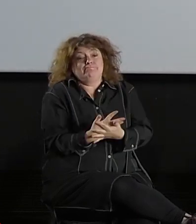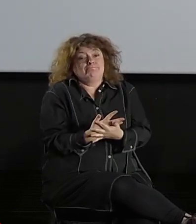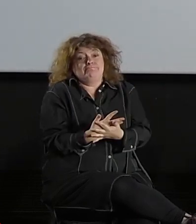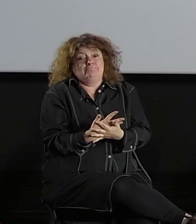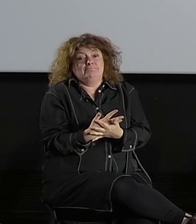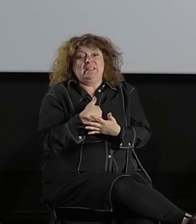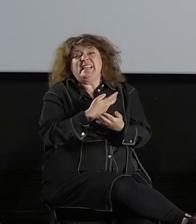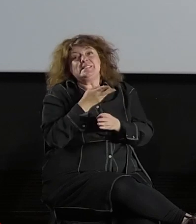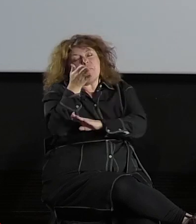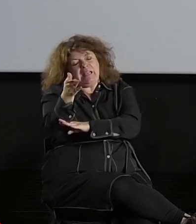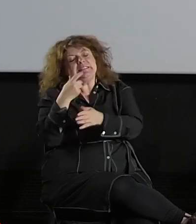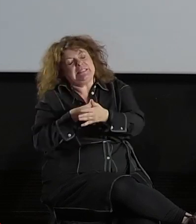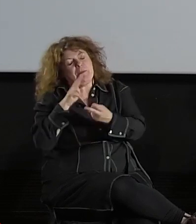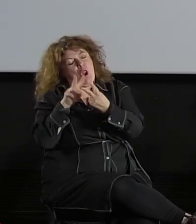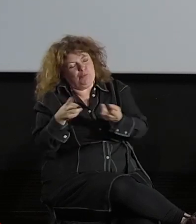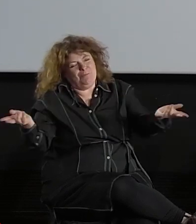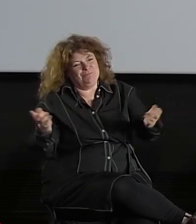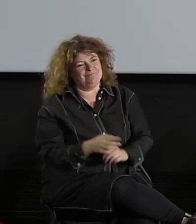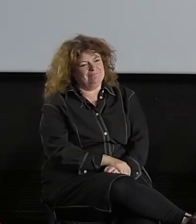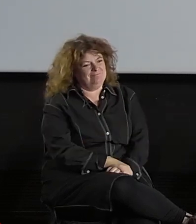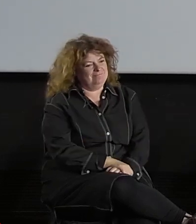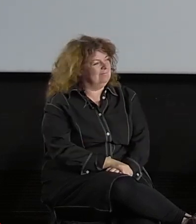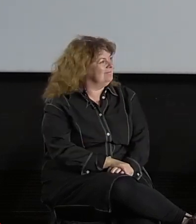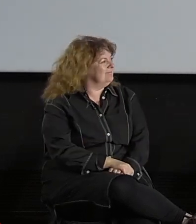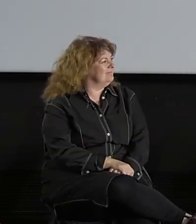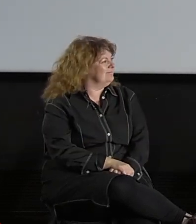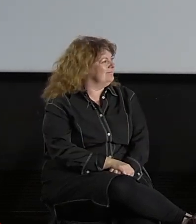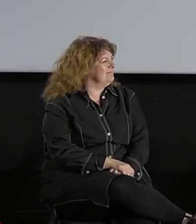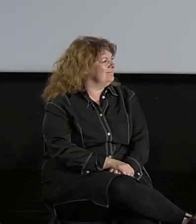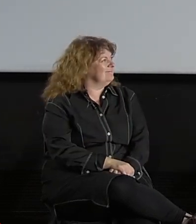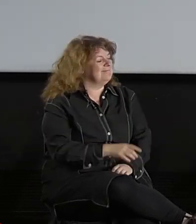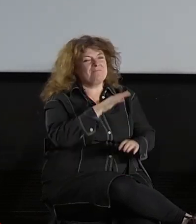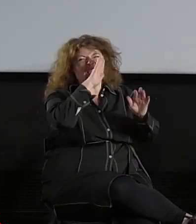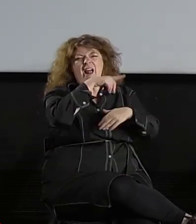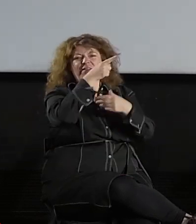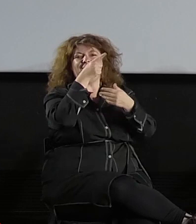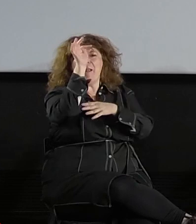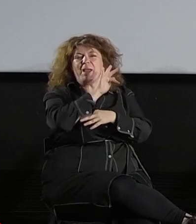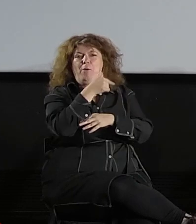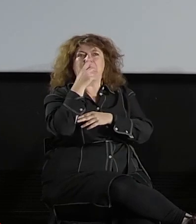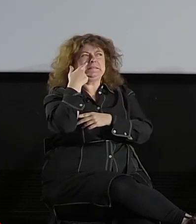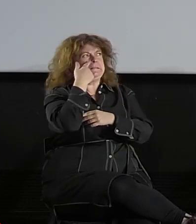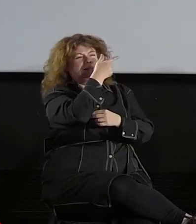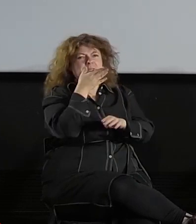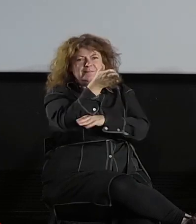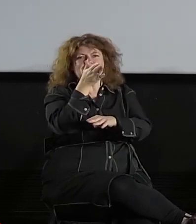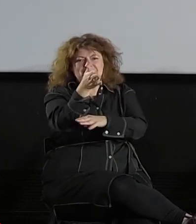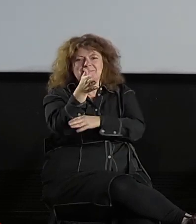Sevilla nos vemos si además al final de la película se ve como dando estas charlas no que de repente te enganchas que te Te